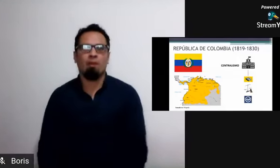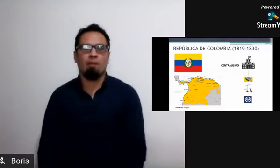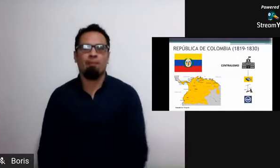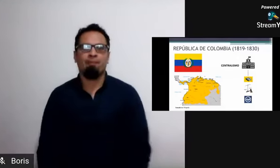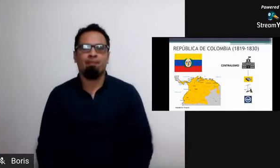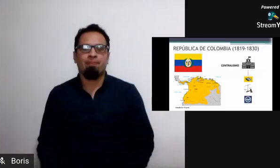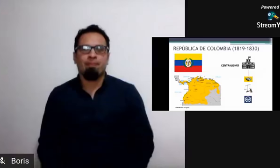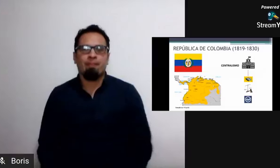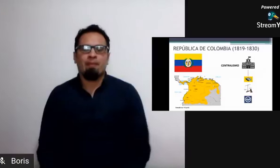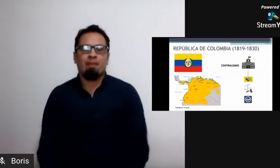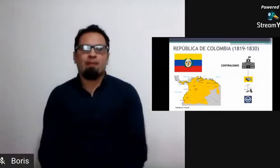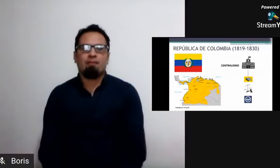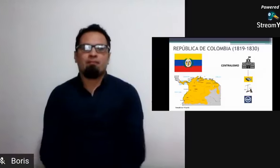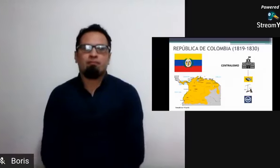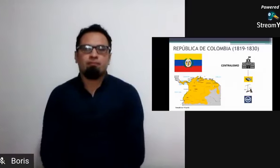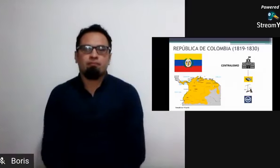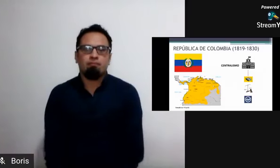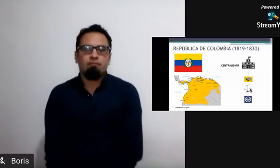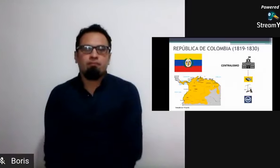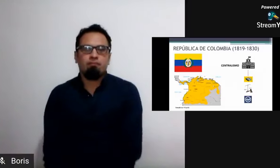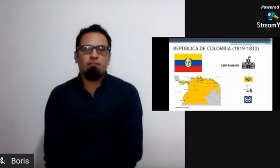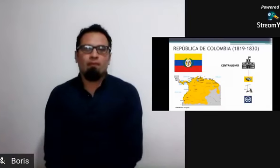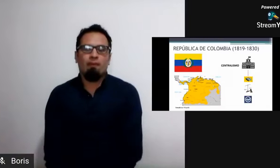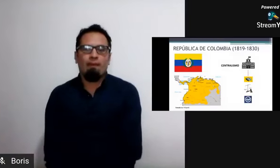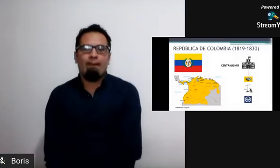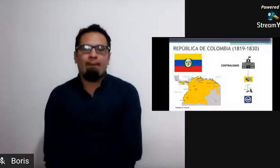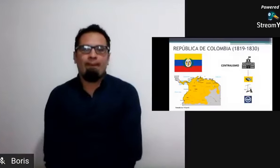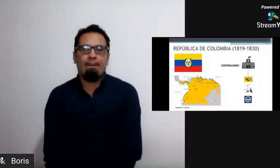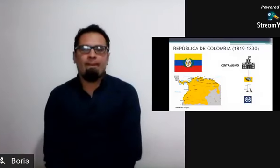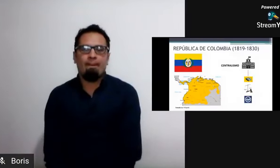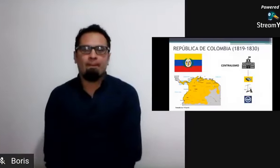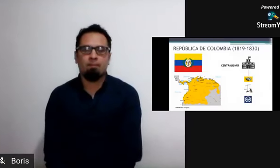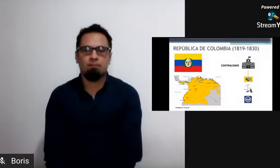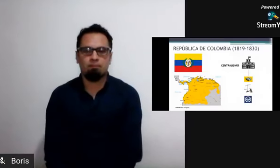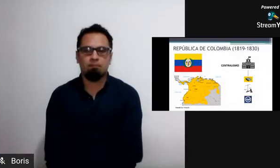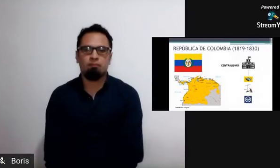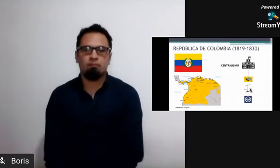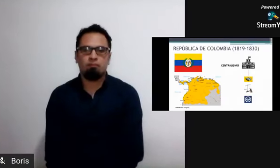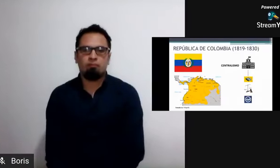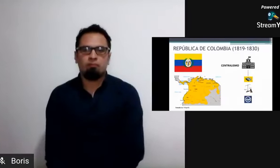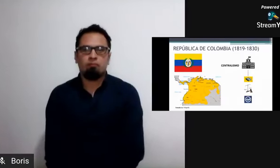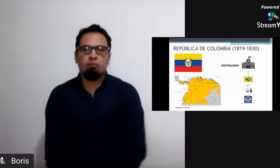dejamos de ser centralistas y empiezan a haber unas modificaciones nuevamente. Siguiente.